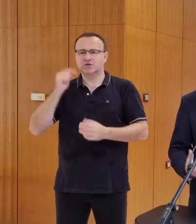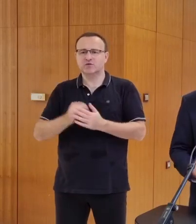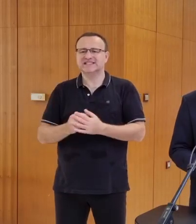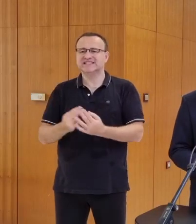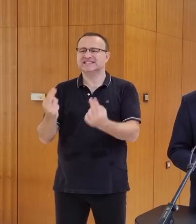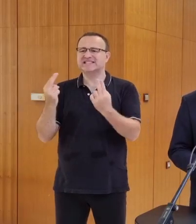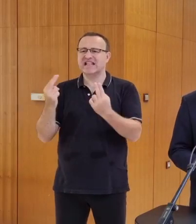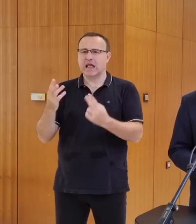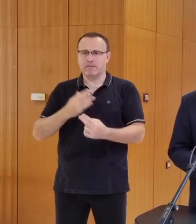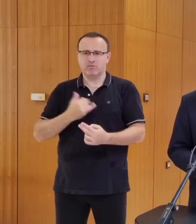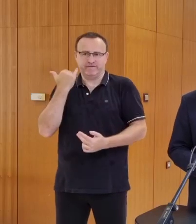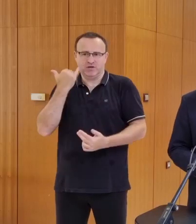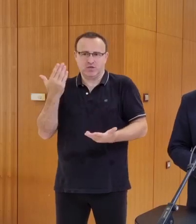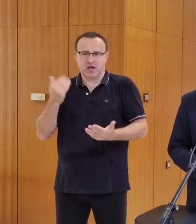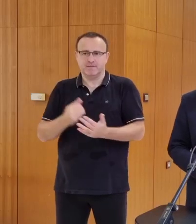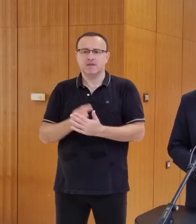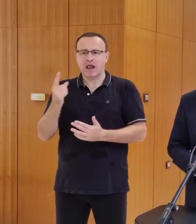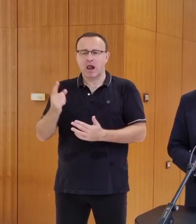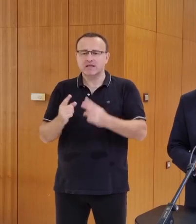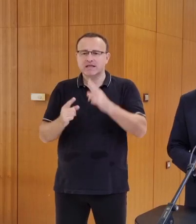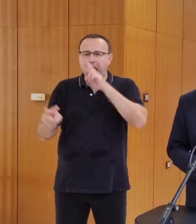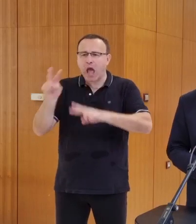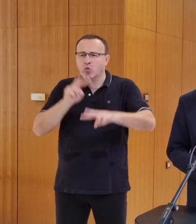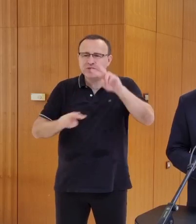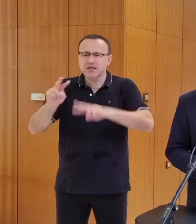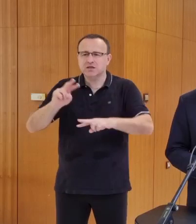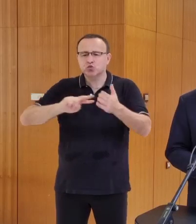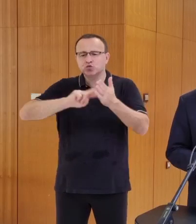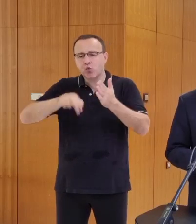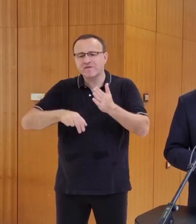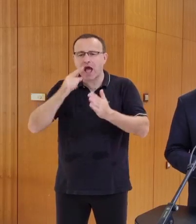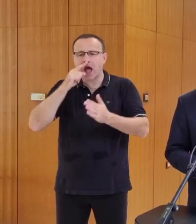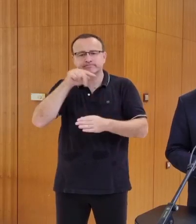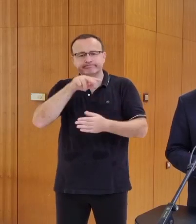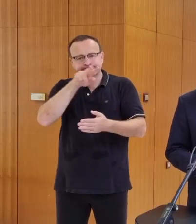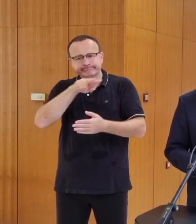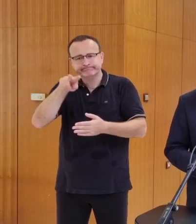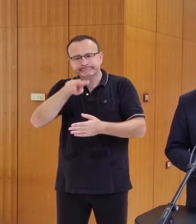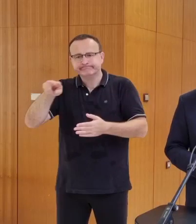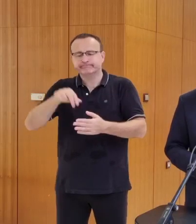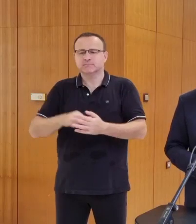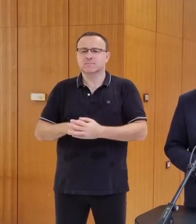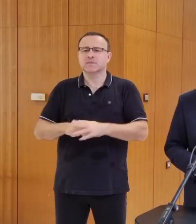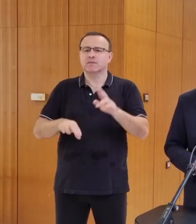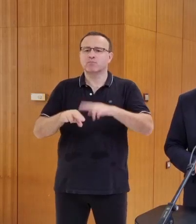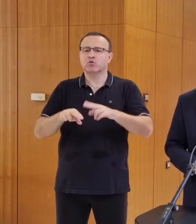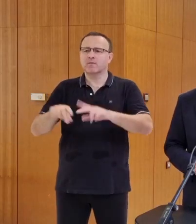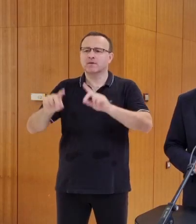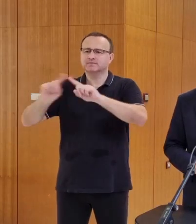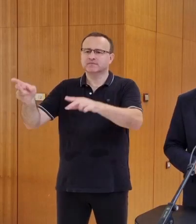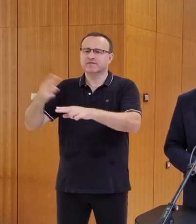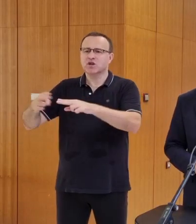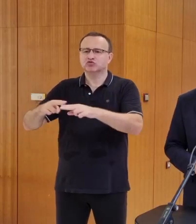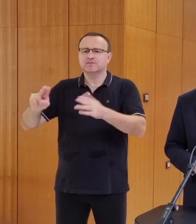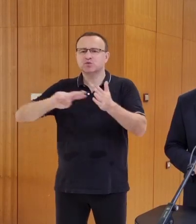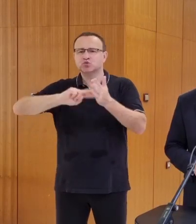znamená, zmluvný audit určite by mal prebehnúť. Ďalšia vec je teda zmluvy so Svalzom, tak ako bolo povedané,